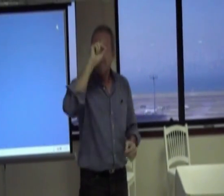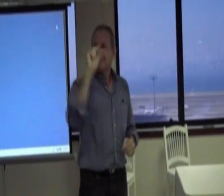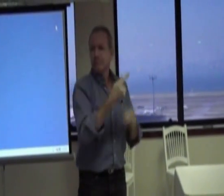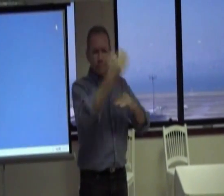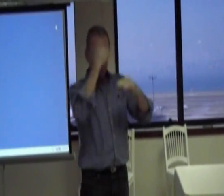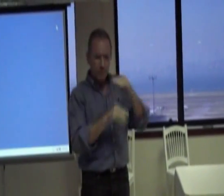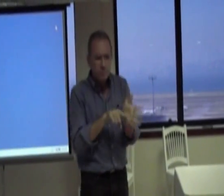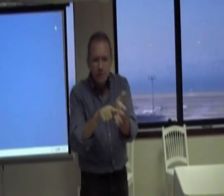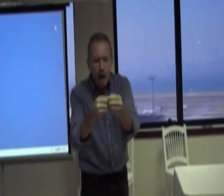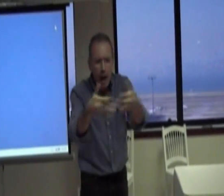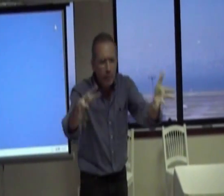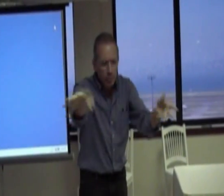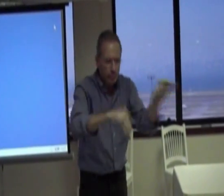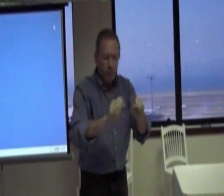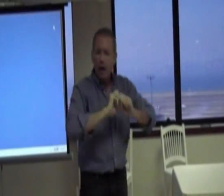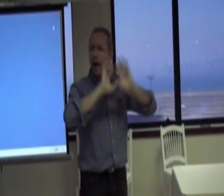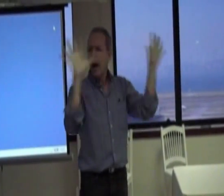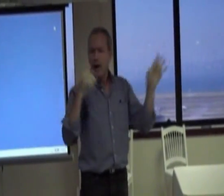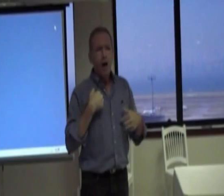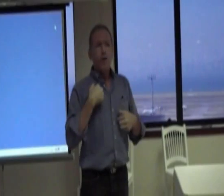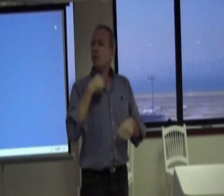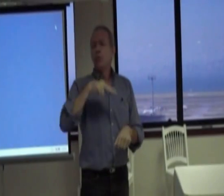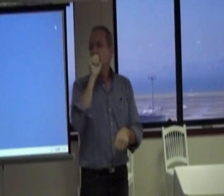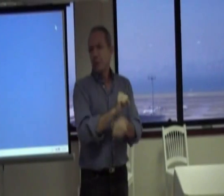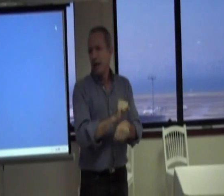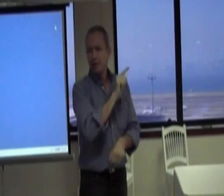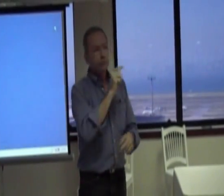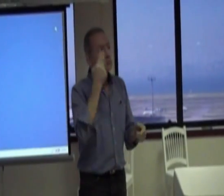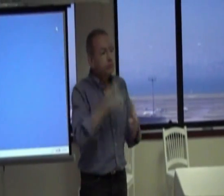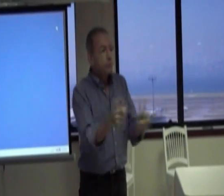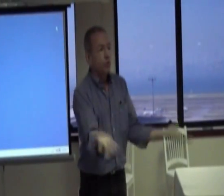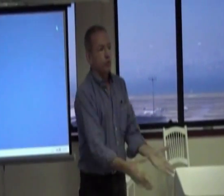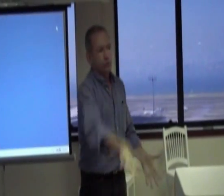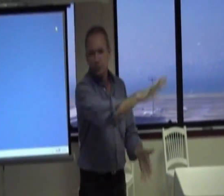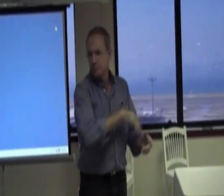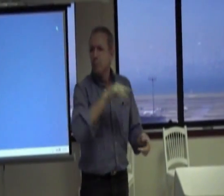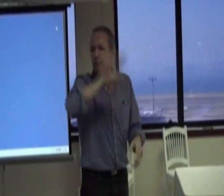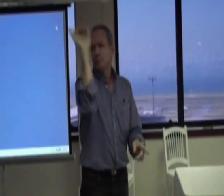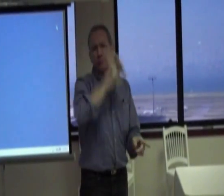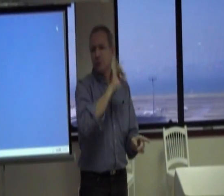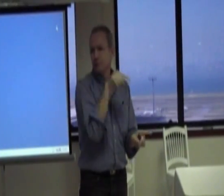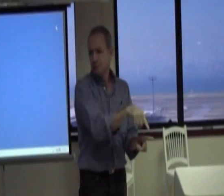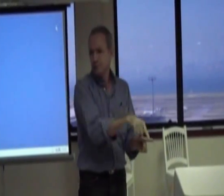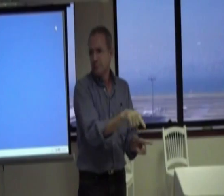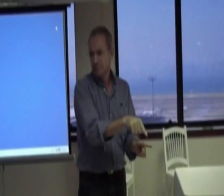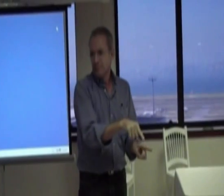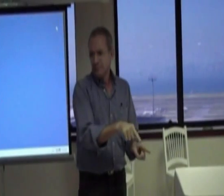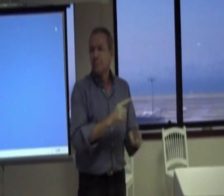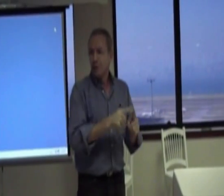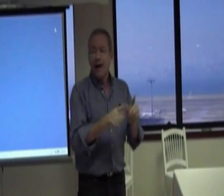direito. Muitos anos nós vimos esses tipos de instituições fechadas, esse tipo de discussão. É importante que a gente esteja aqui nessa discussão e que isso não pare por aqui, que